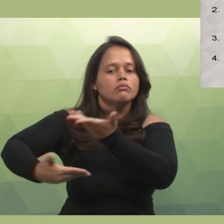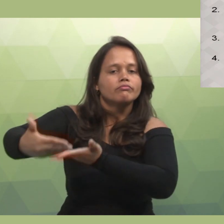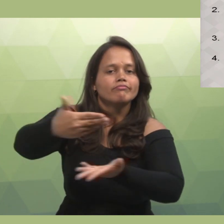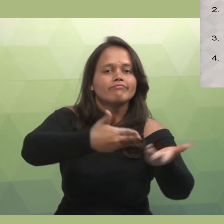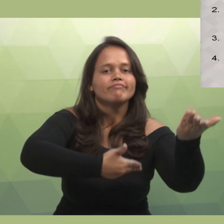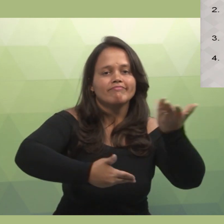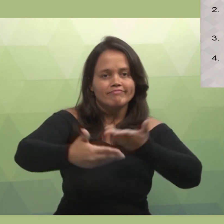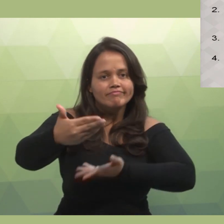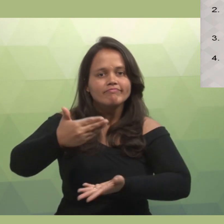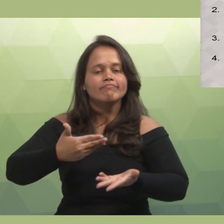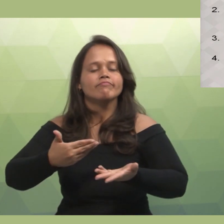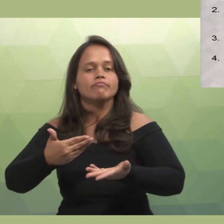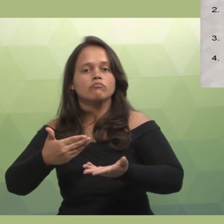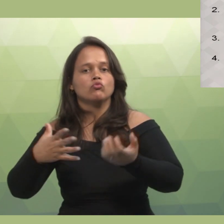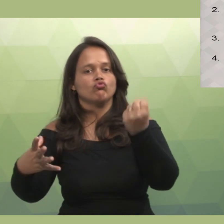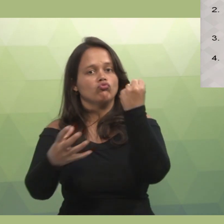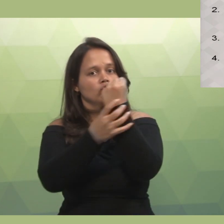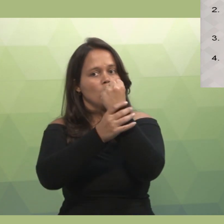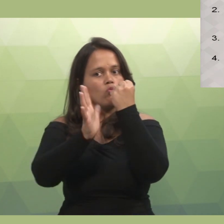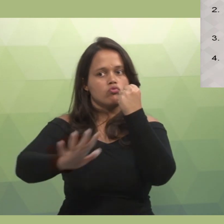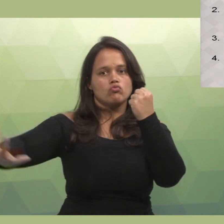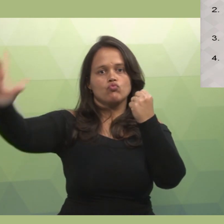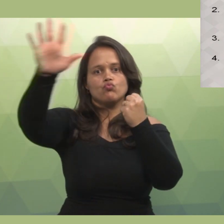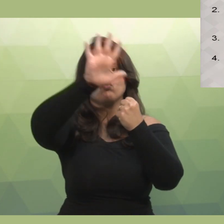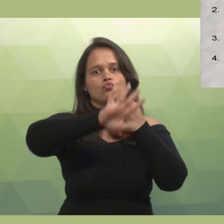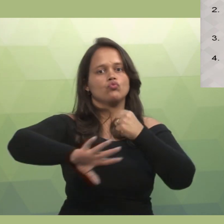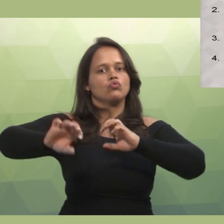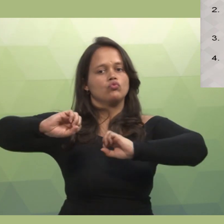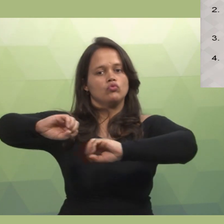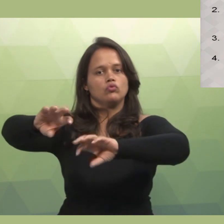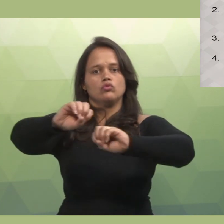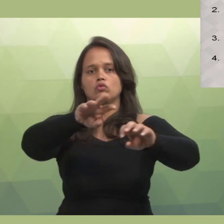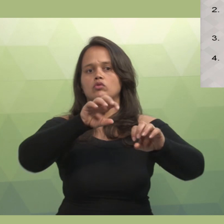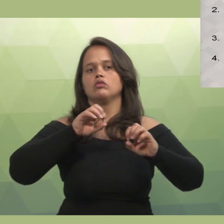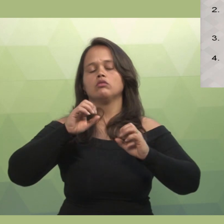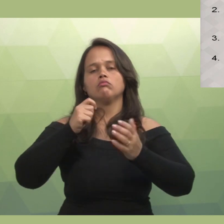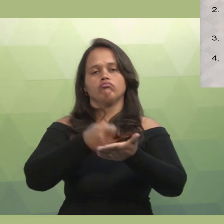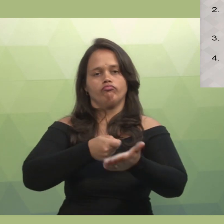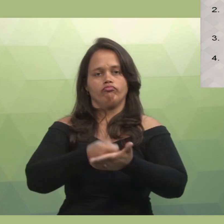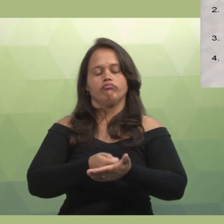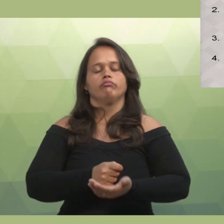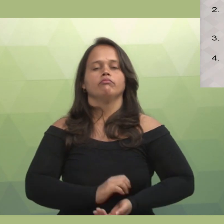colaboração de modo a assegurar a universalização do ensino obrigatório.